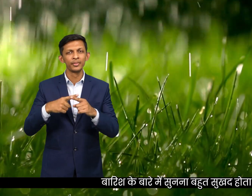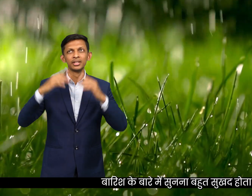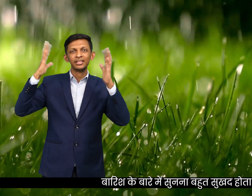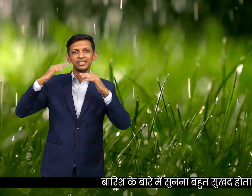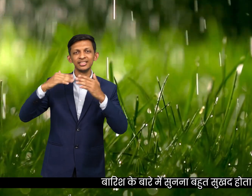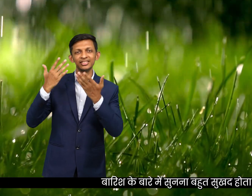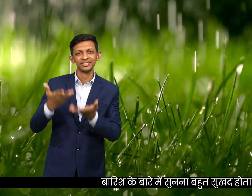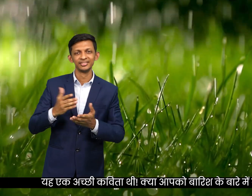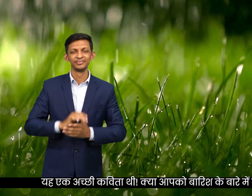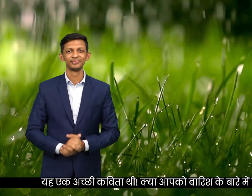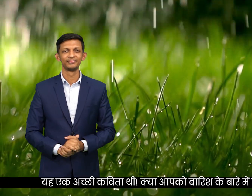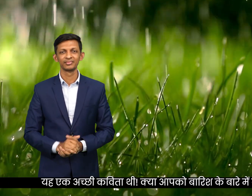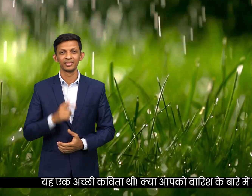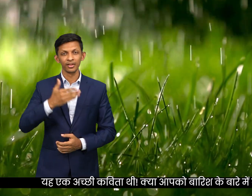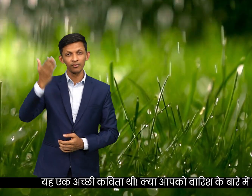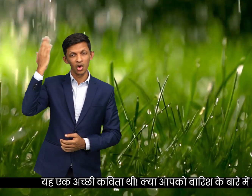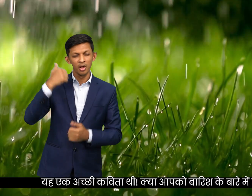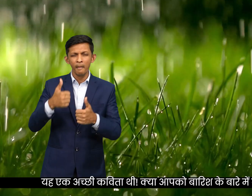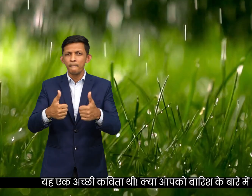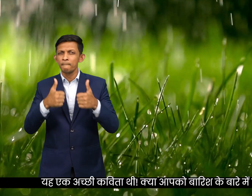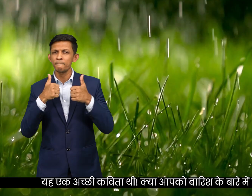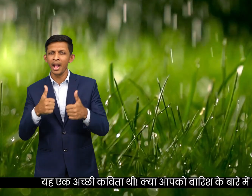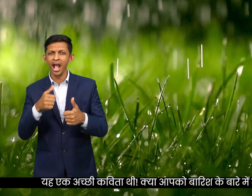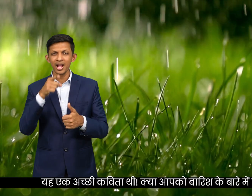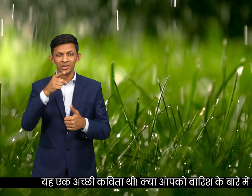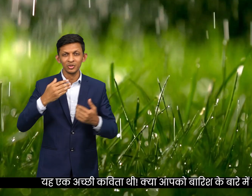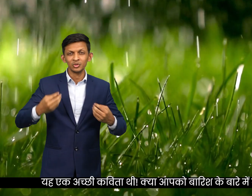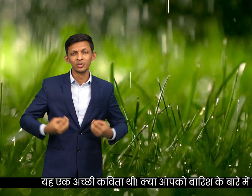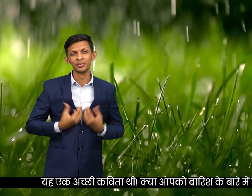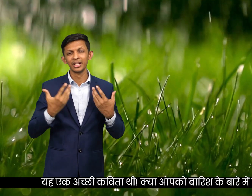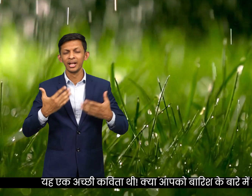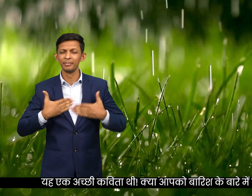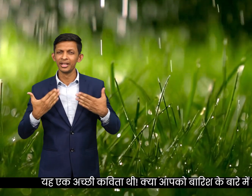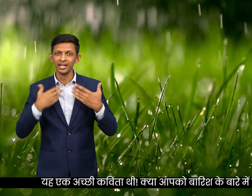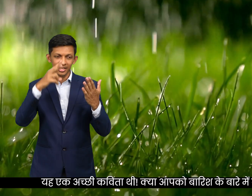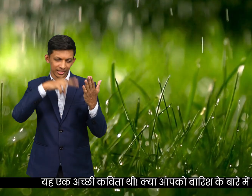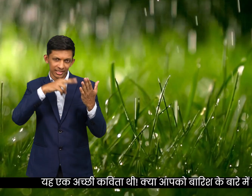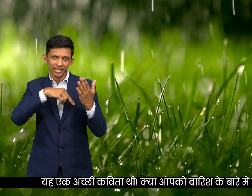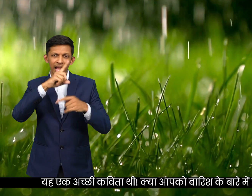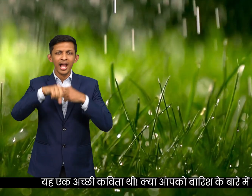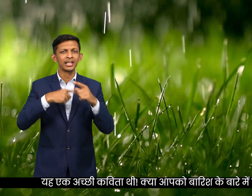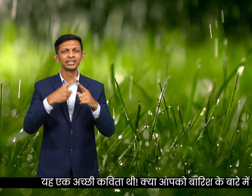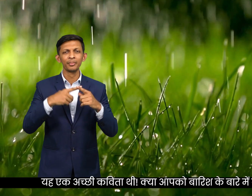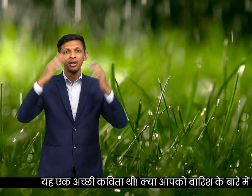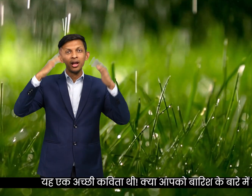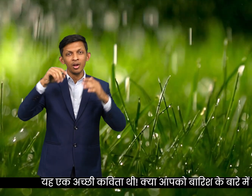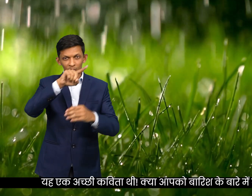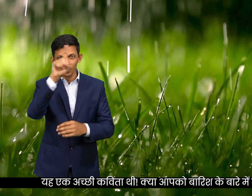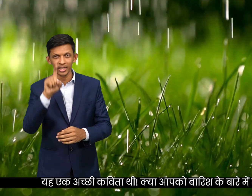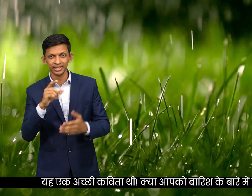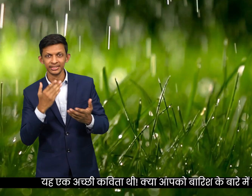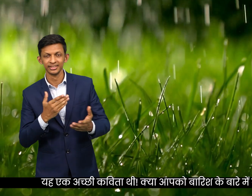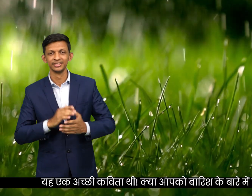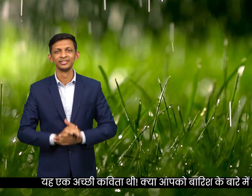बहुत सुखद होता है। यह एक अच्छी कविता थी। क्या आपको बारिश के बारे में कविता पसंद आई?